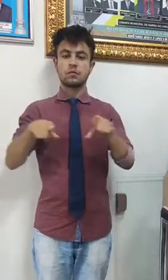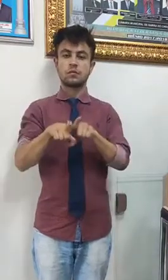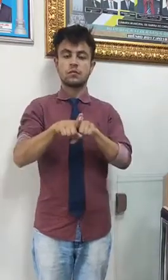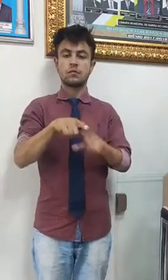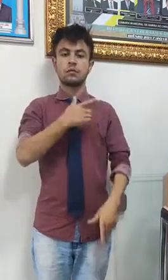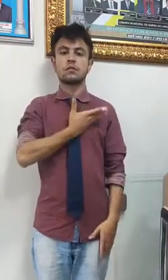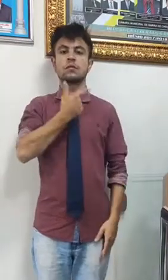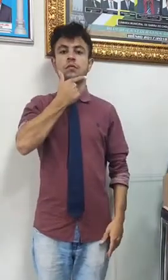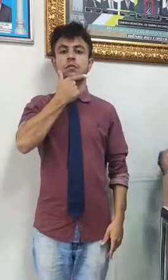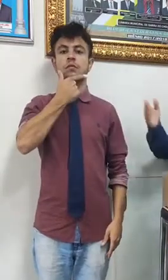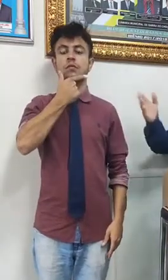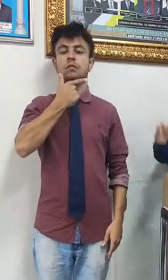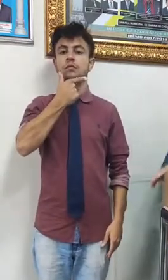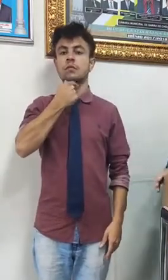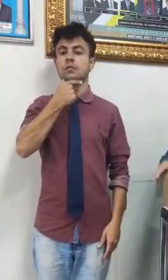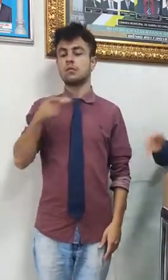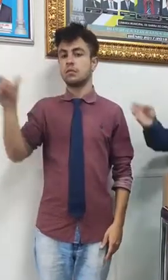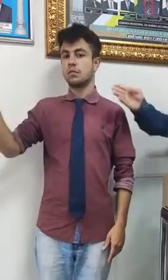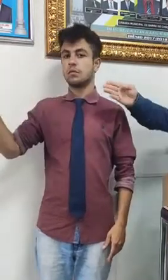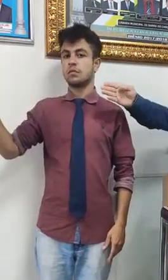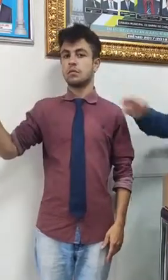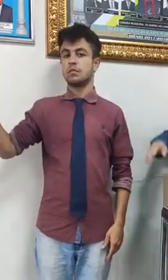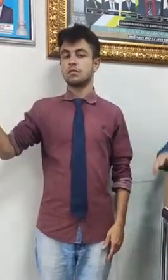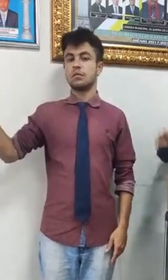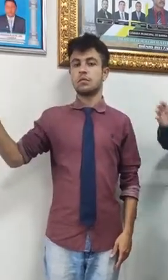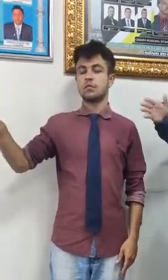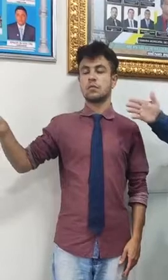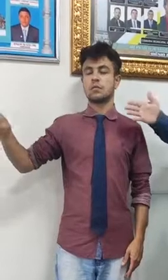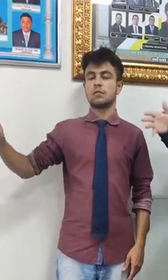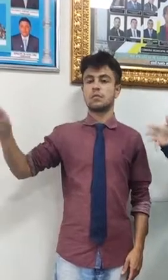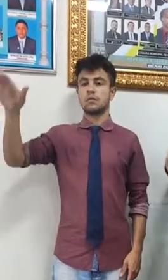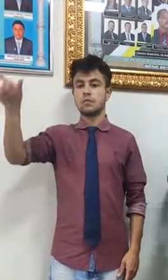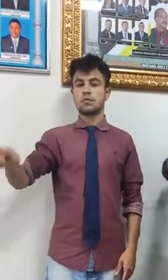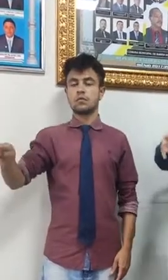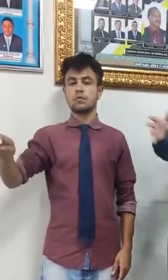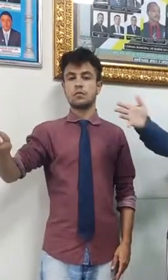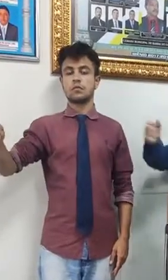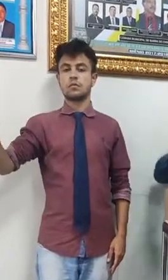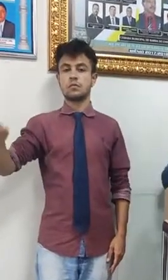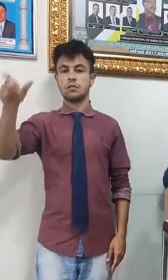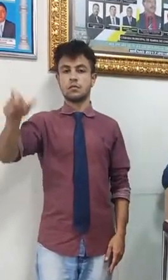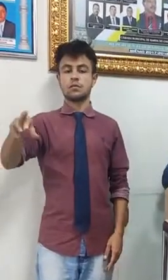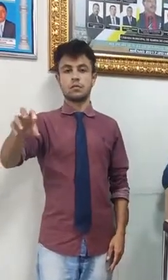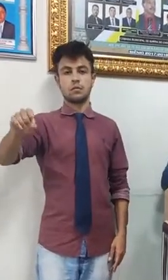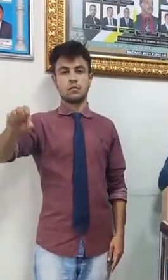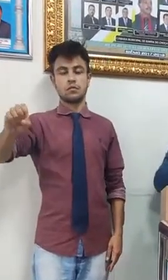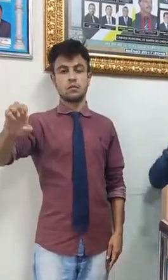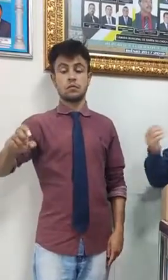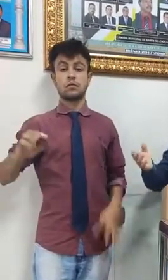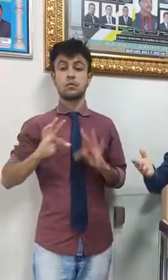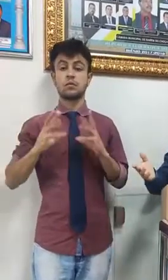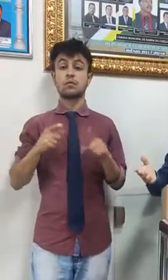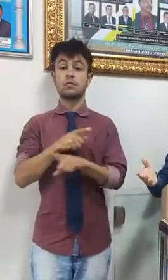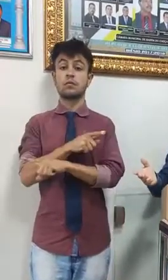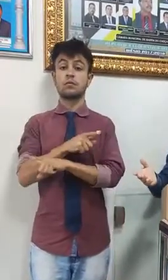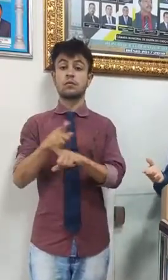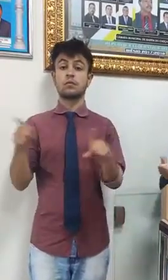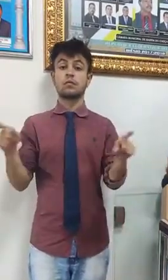quatro, Gilmarel, Roberto, Rose, muito obrigado pela presença, todos os senhores aqui, a gente fica muito